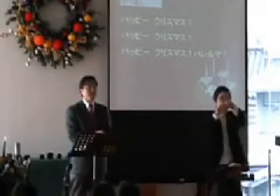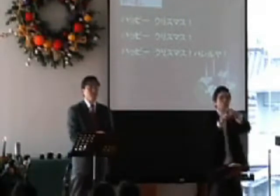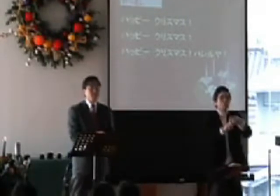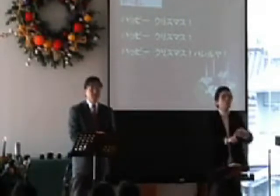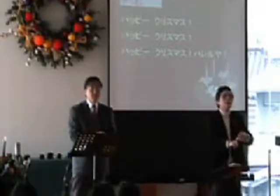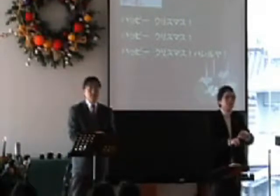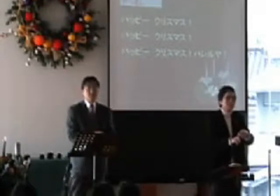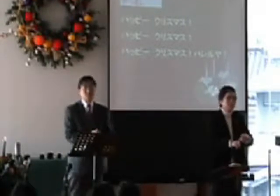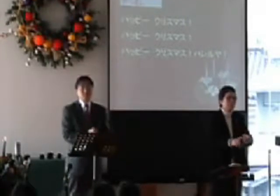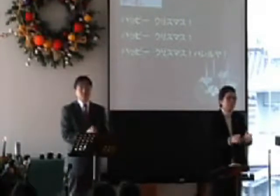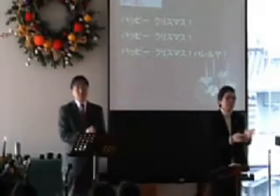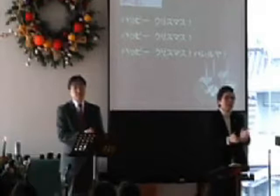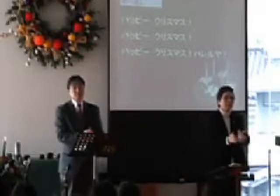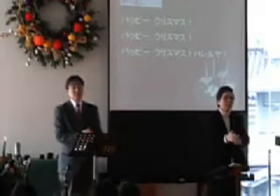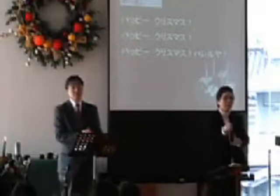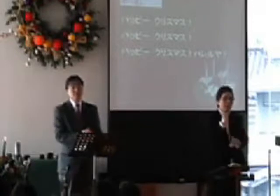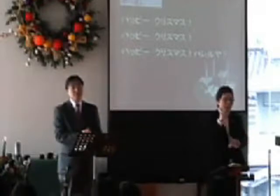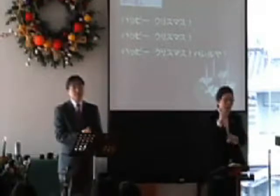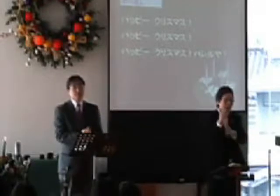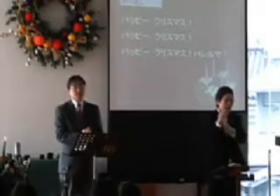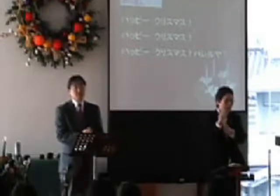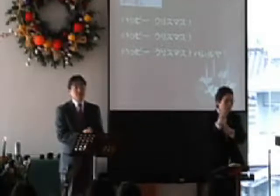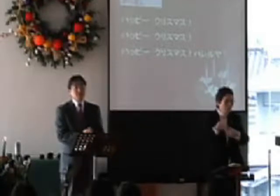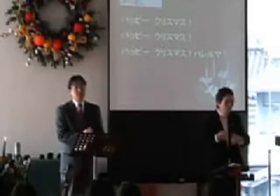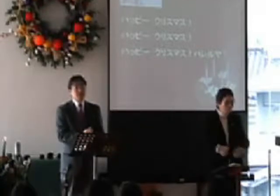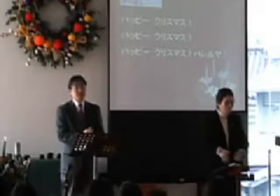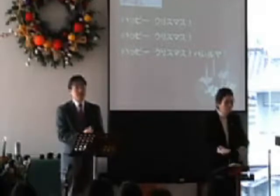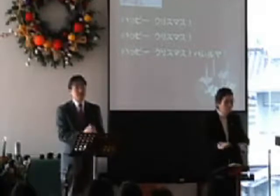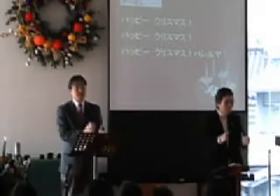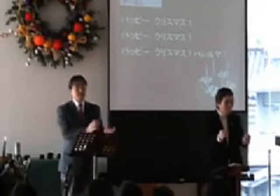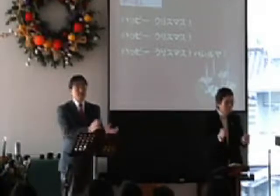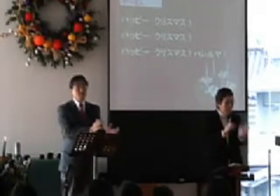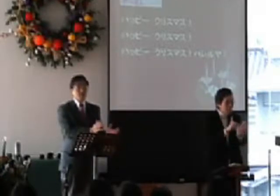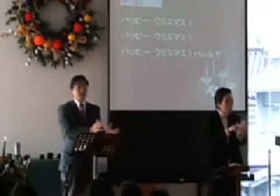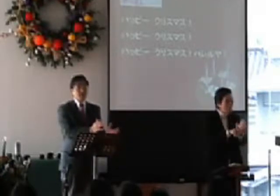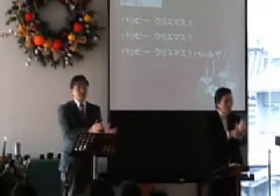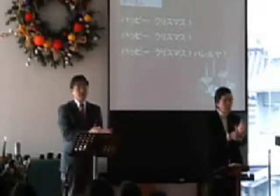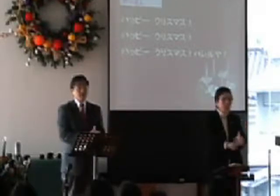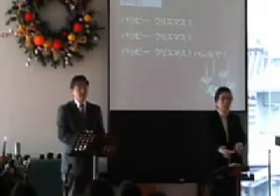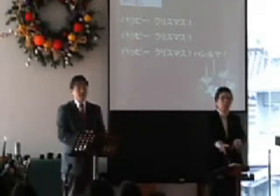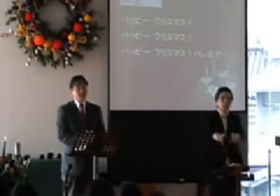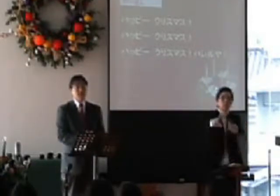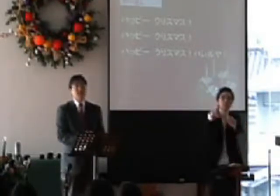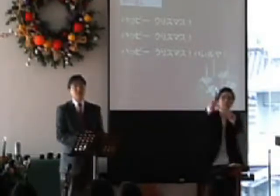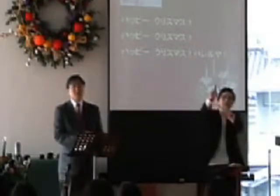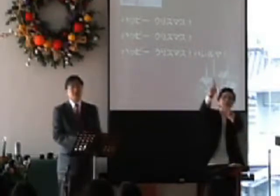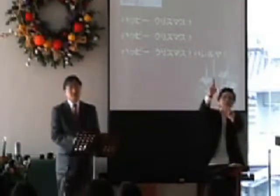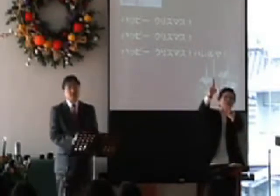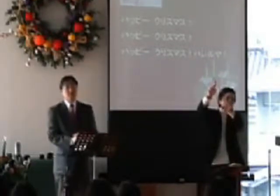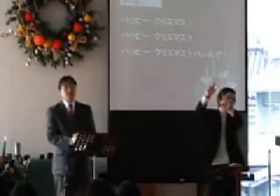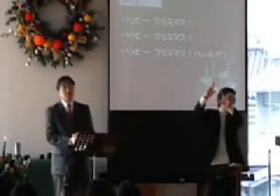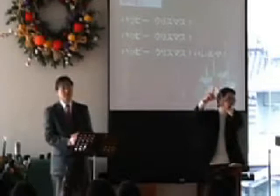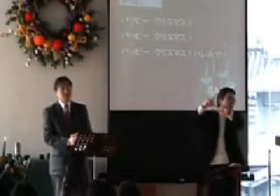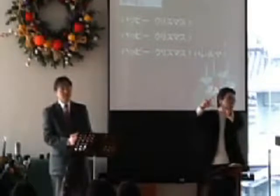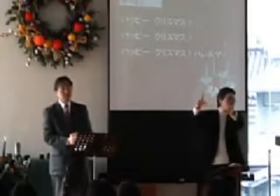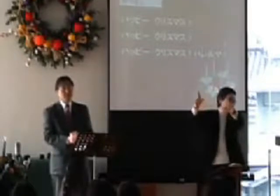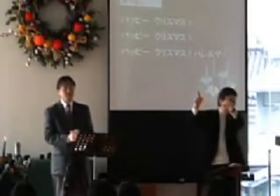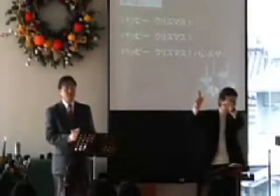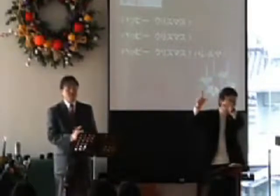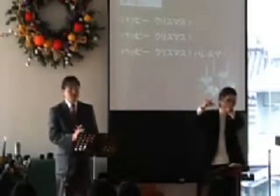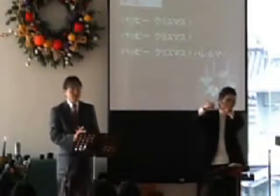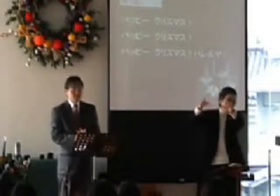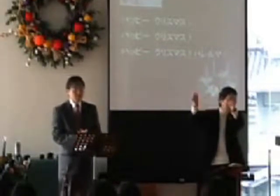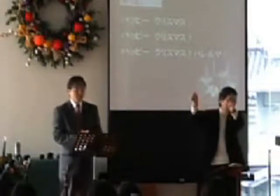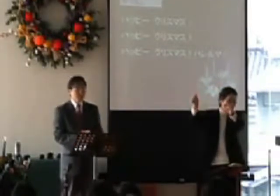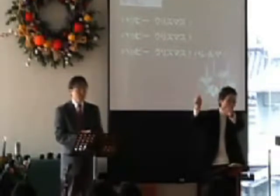とっても素敵な劇をしてくださいました。あの中にも出てきましたけれども、クリスマス、